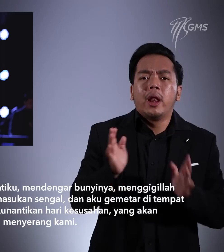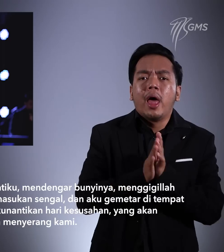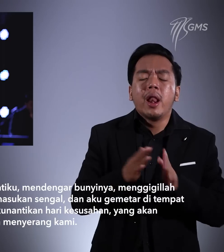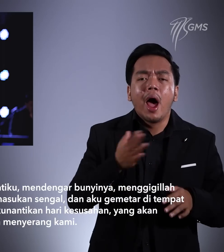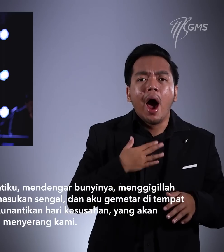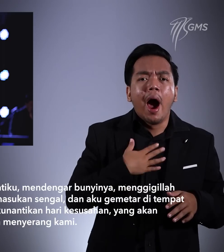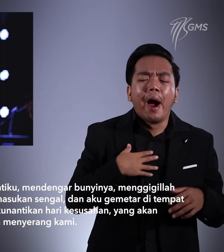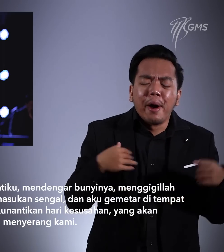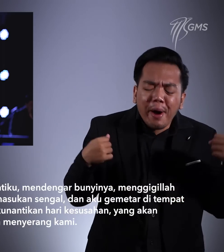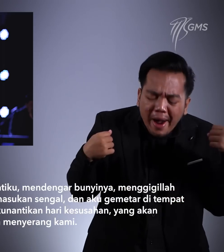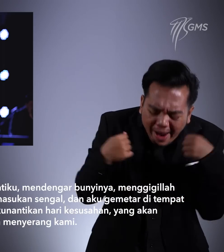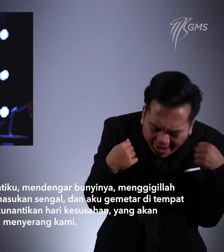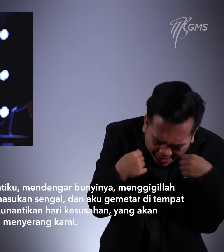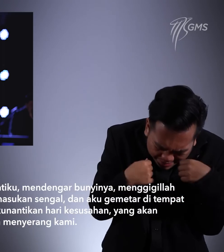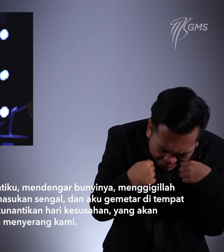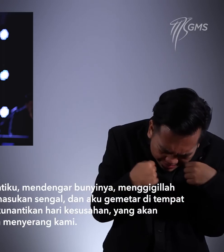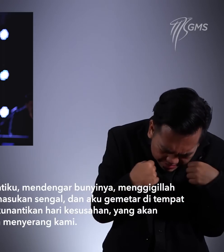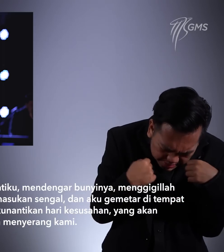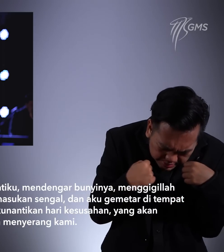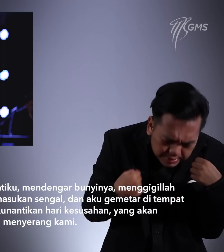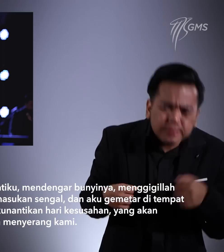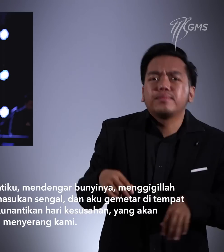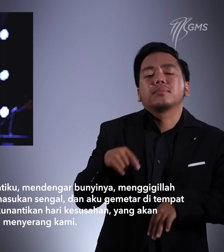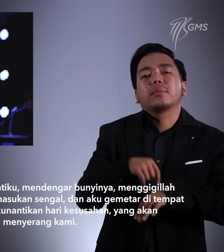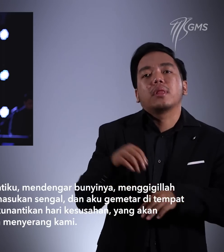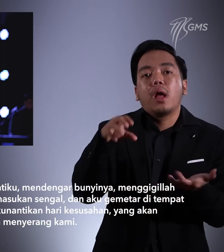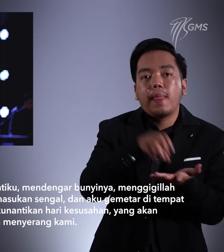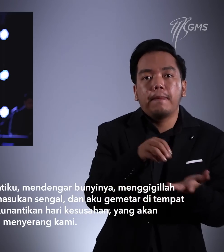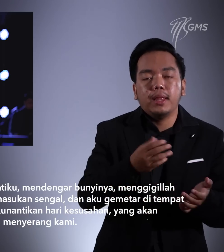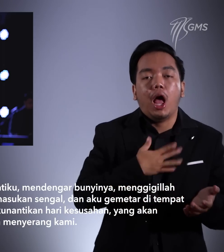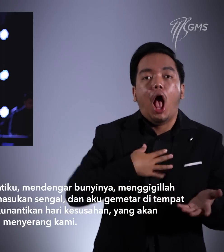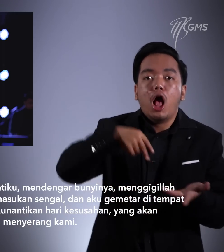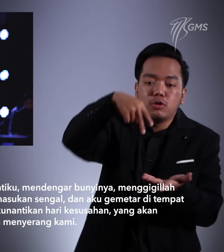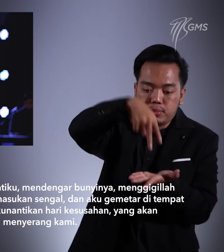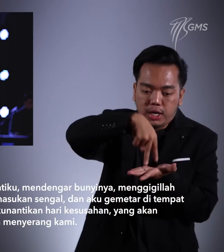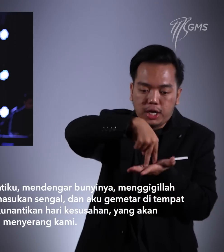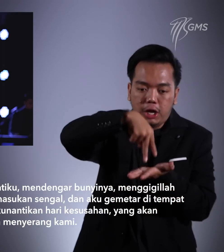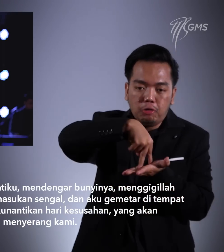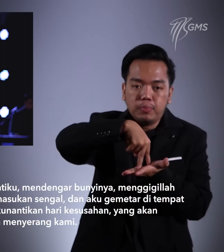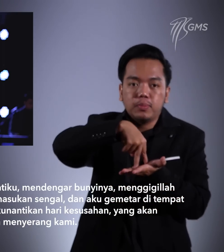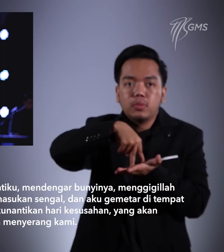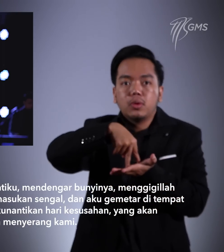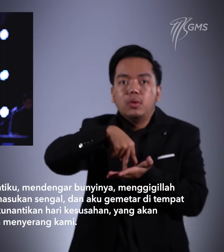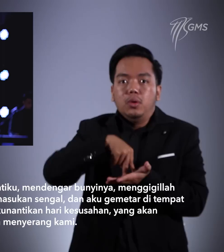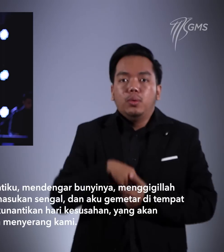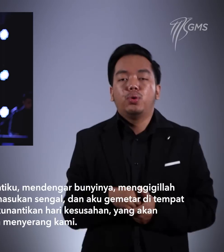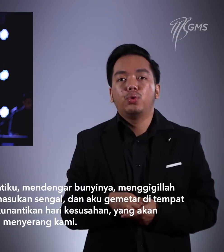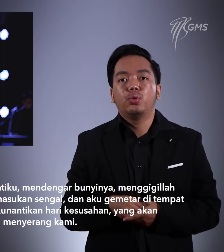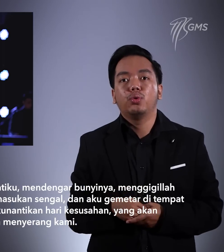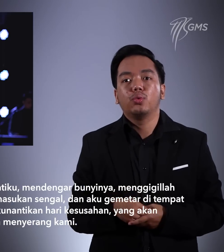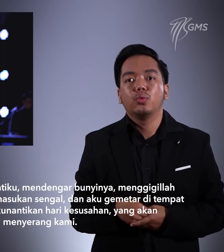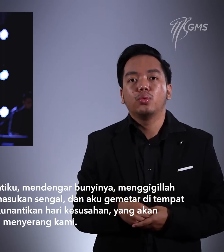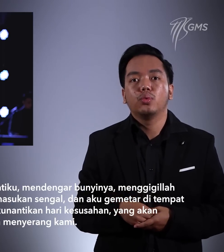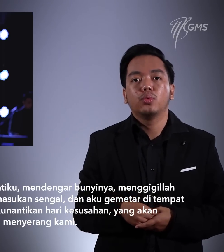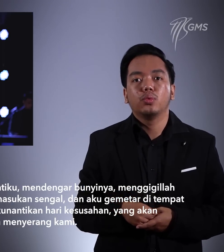di tempat aku berdiri. Namun dengan tenang akan kunantikan hari kesusahan yang akan mendatangi bangsa yang bergerombolan menyerang